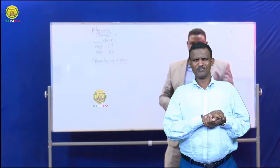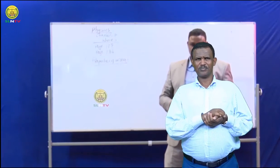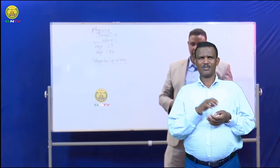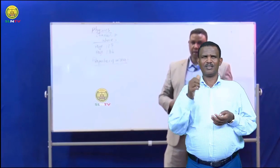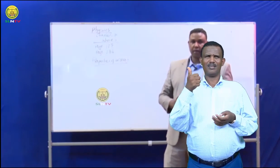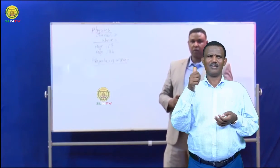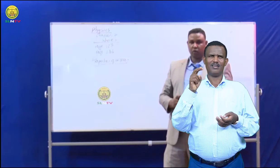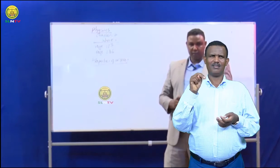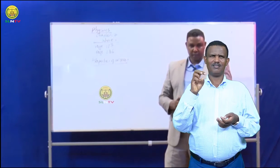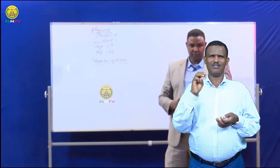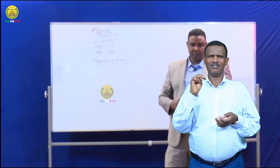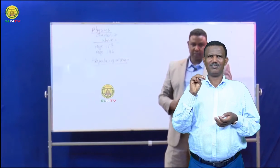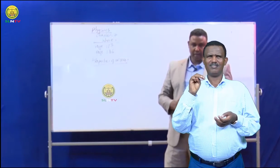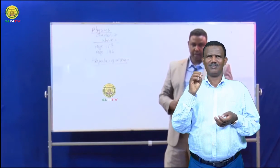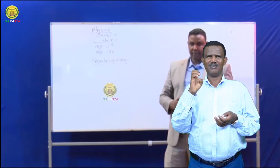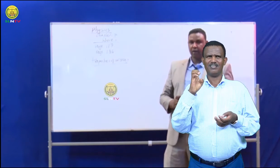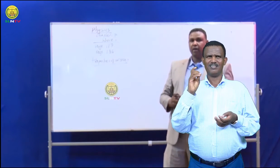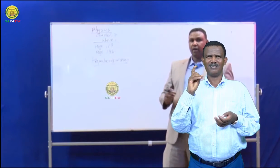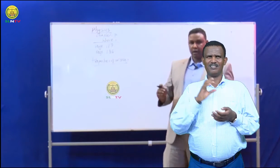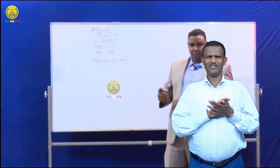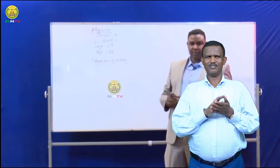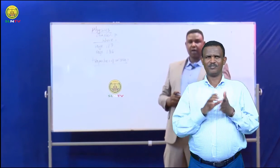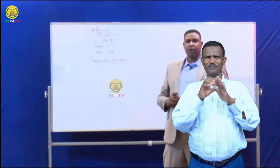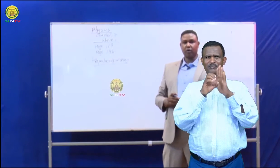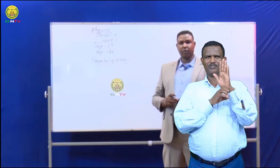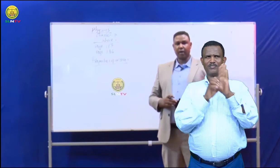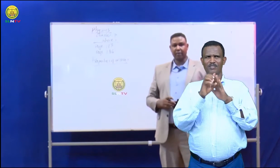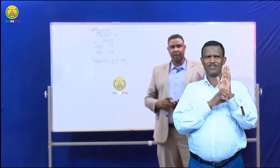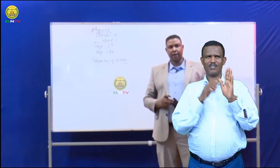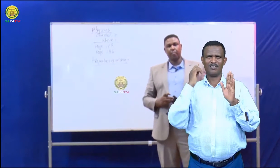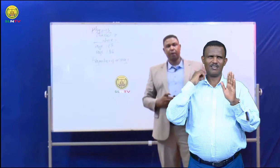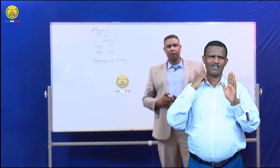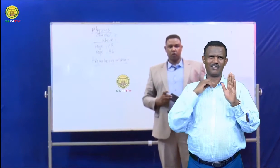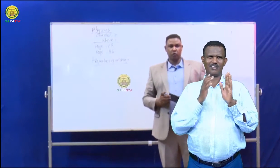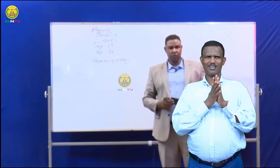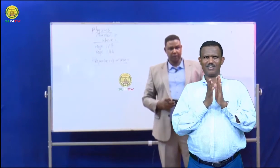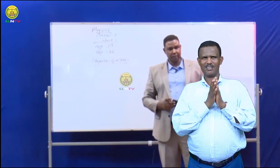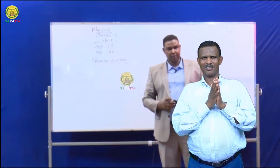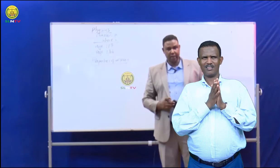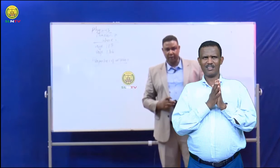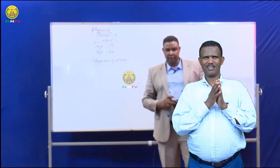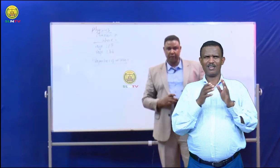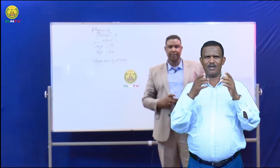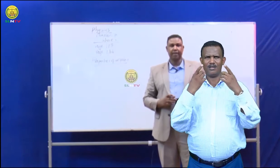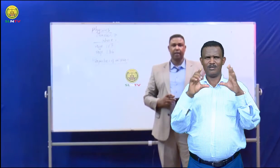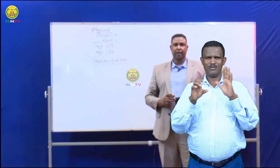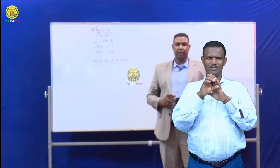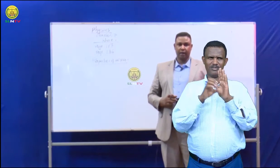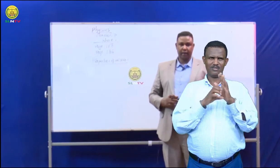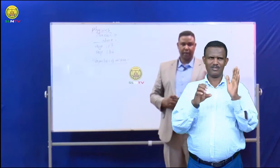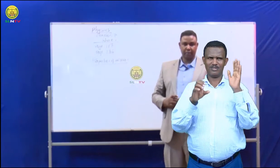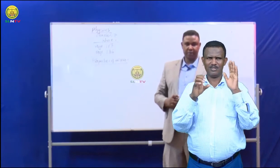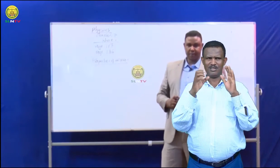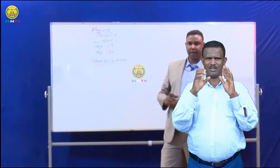Cali Axmed Dheere waa maadada fiisigiska ahayd ee maanta waxaanu ka bilaabaynaa inagoo ku jirnay chapter-keenii 4aad